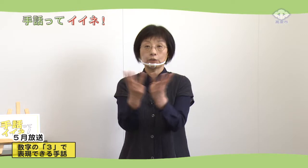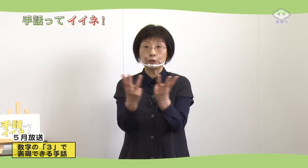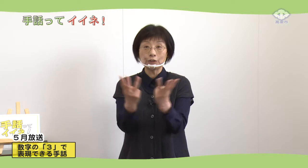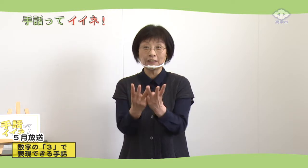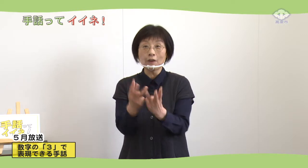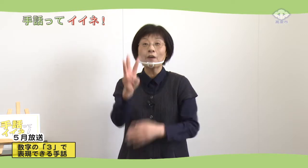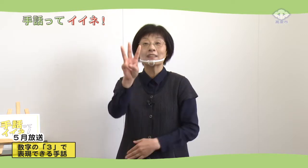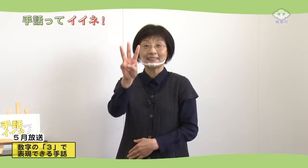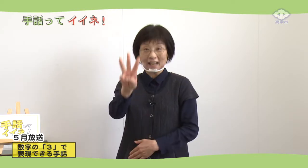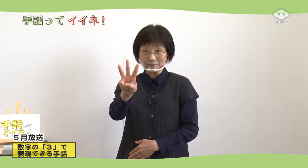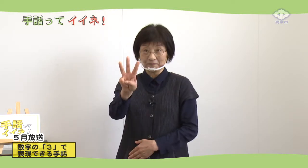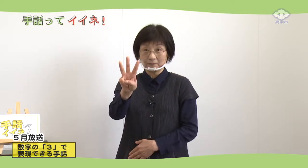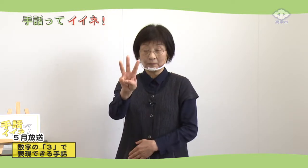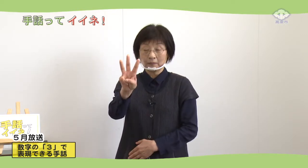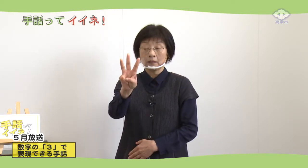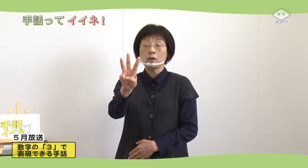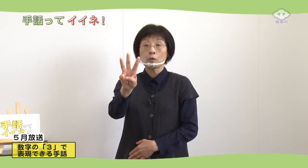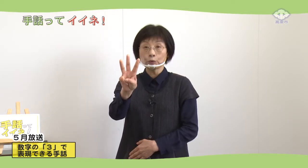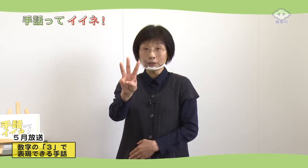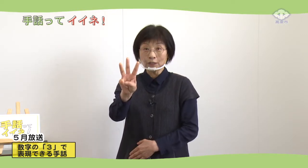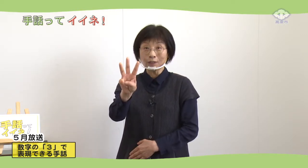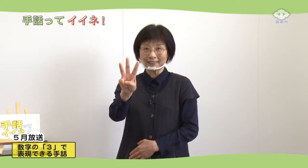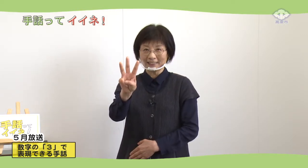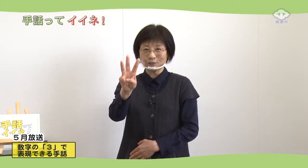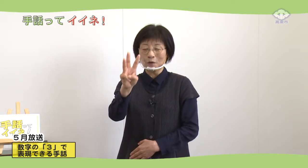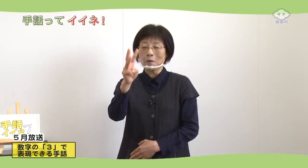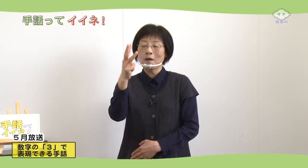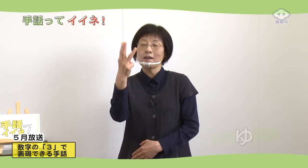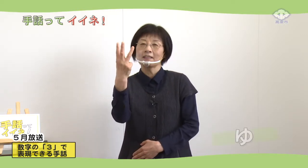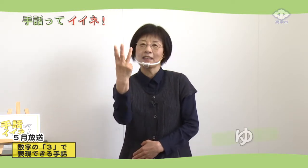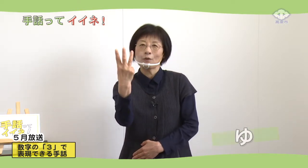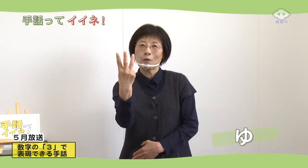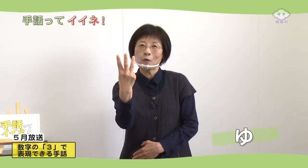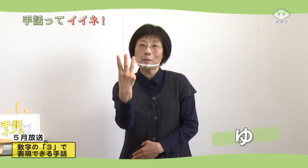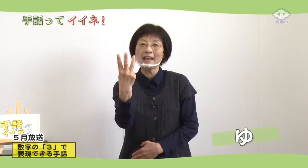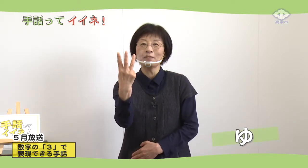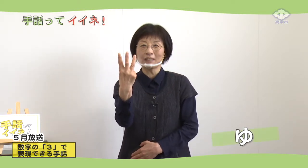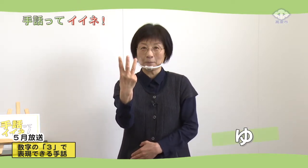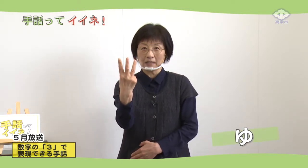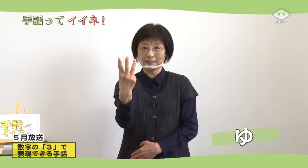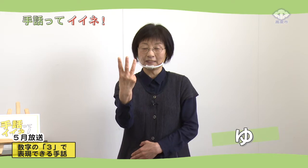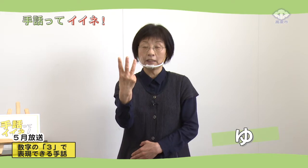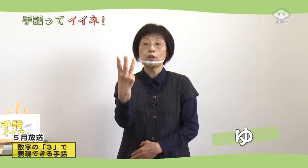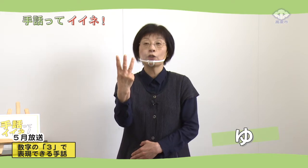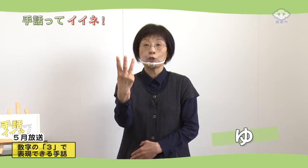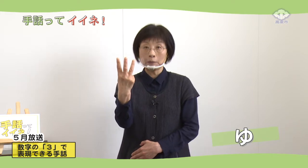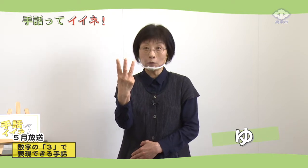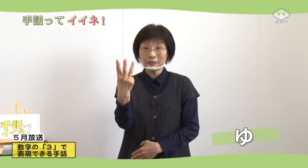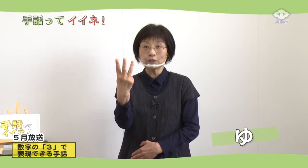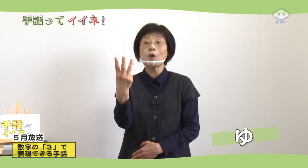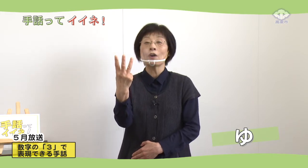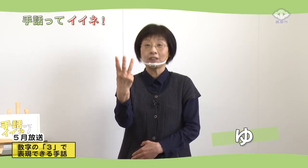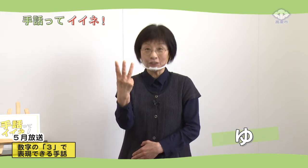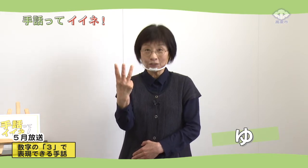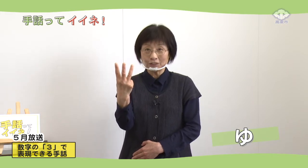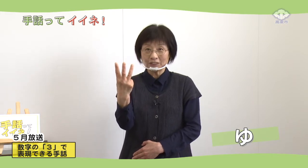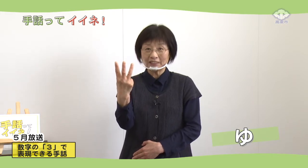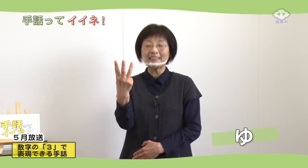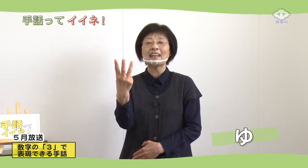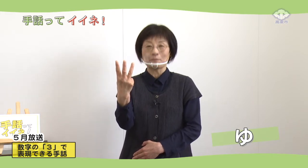数字の3、この手の形を手の甲を前に向けます。指文字のゆになります